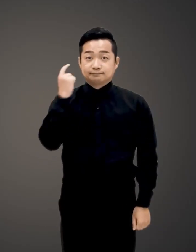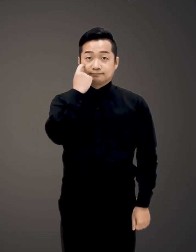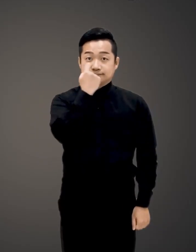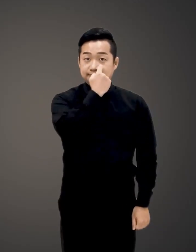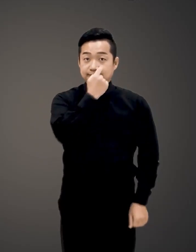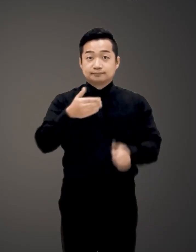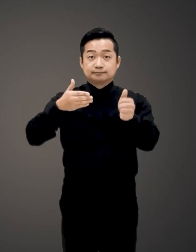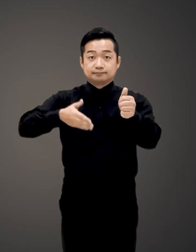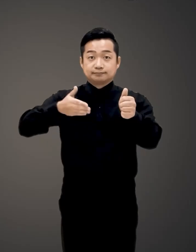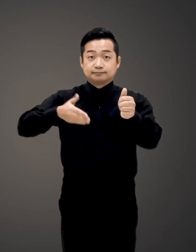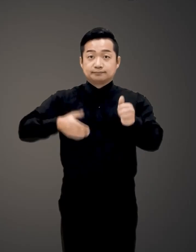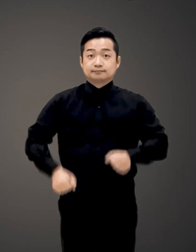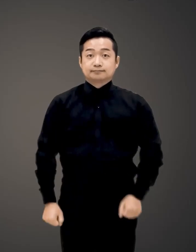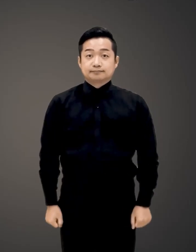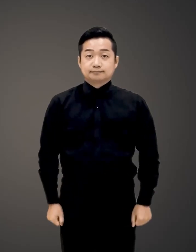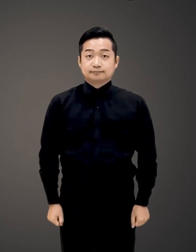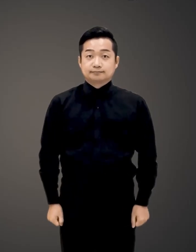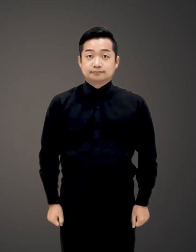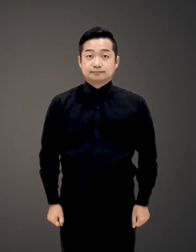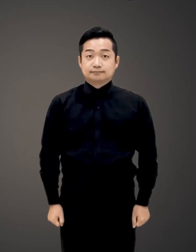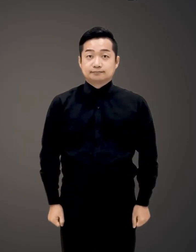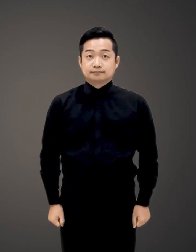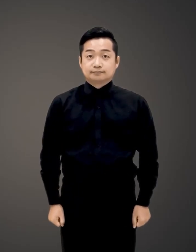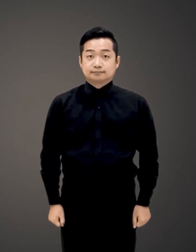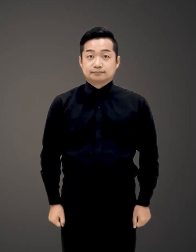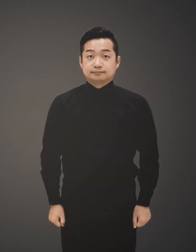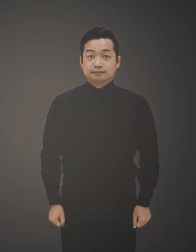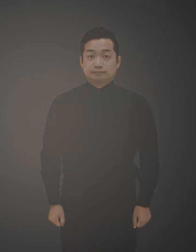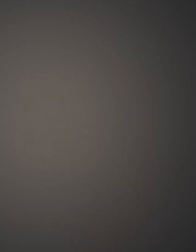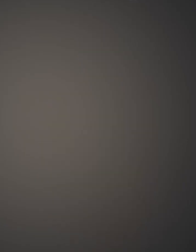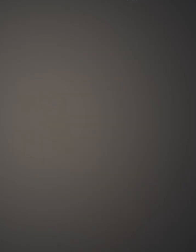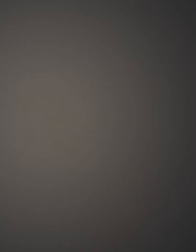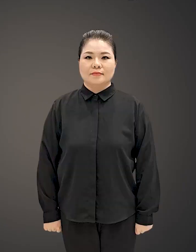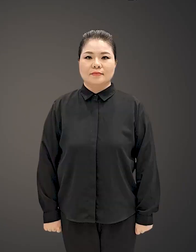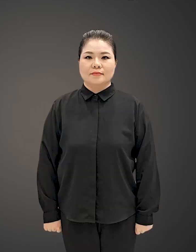저자 이소영. 출판사 그랑아리.